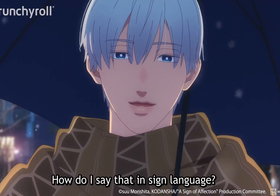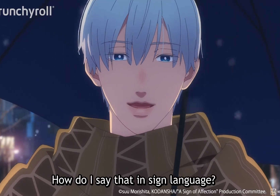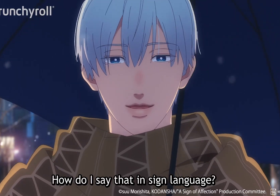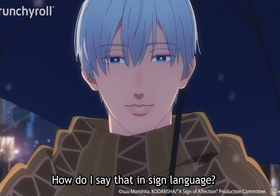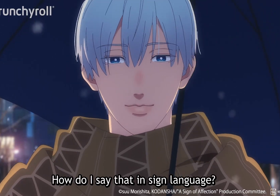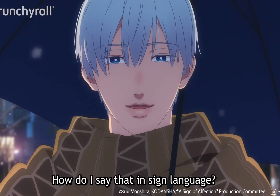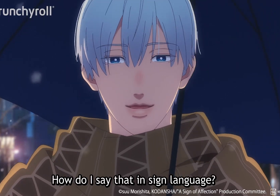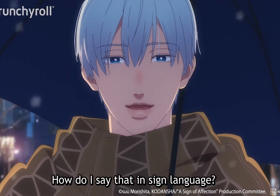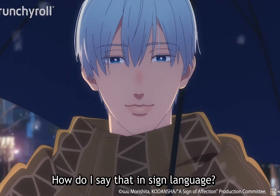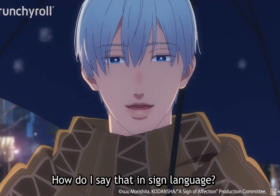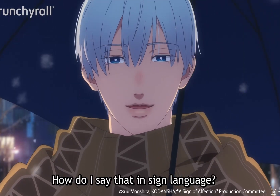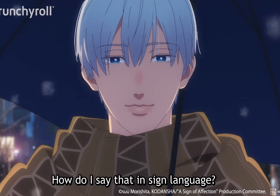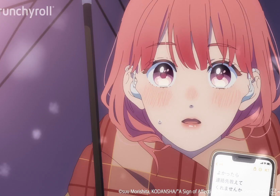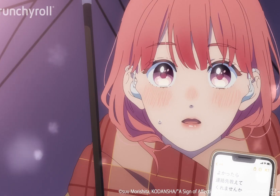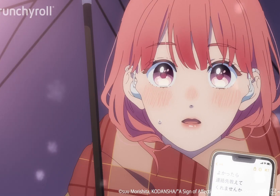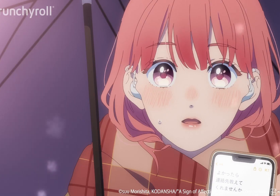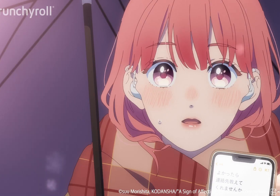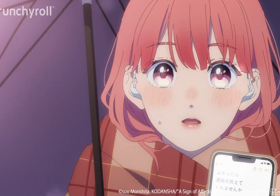手話でどうやんの?